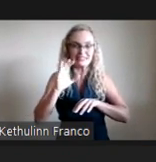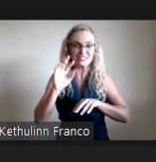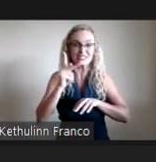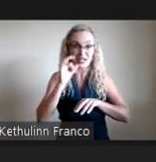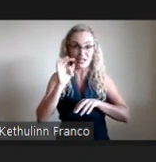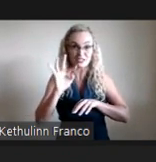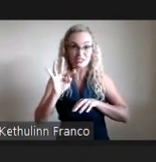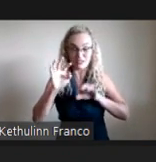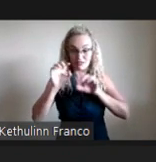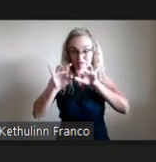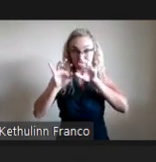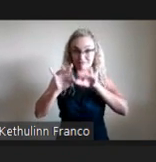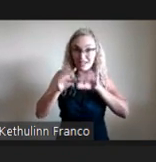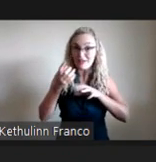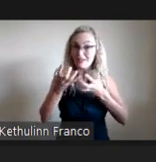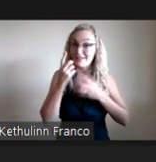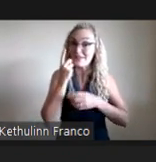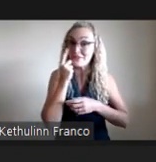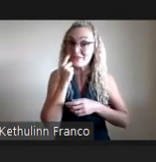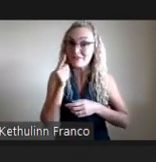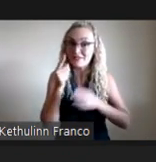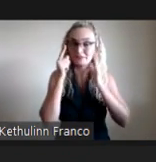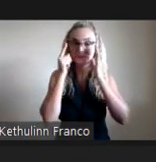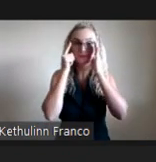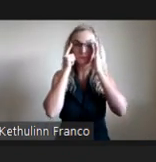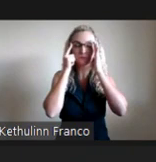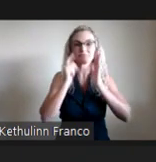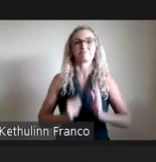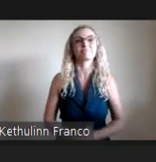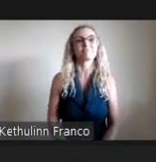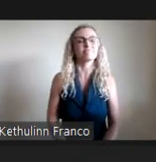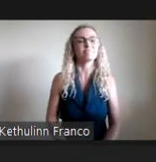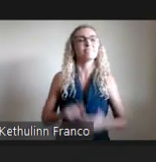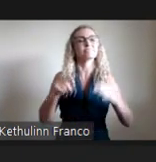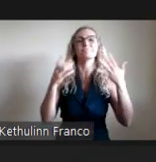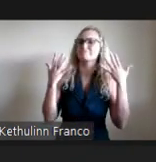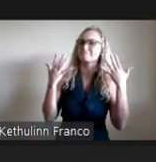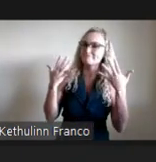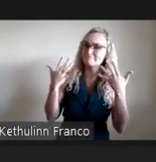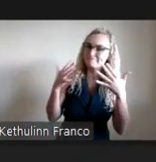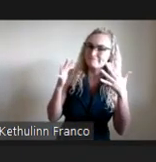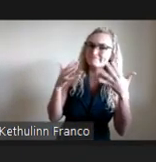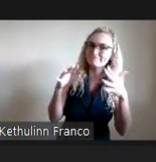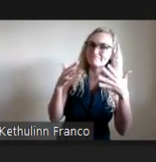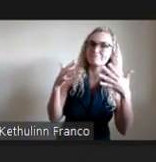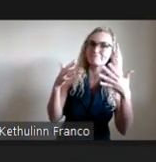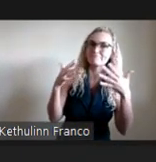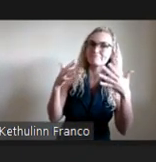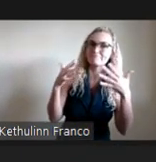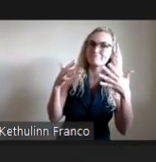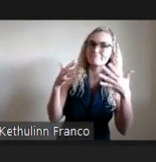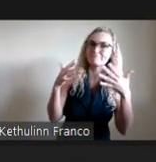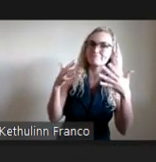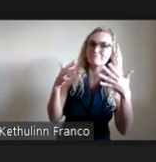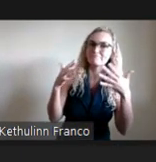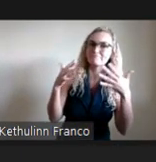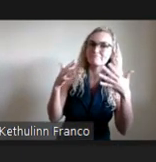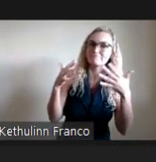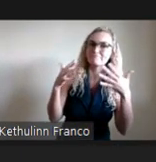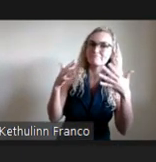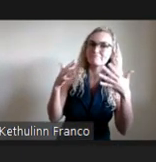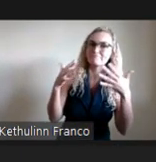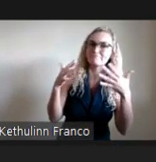Silvia fala assim, excelente reflexão, professora Silvia de Cássia. A Mariana Cunha, eu também sou professora surda aqui